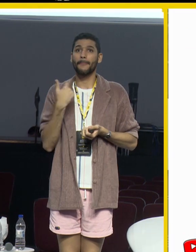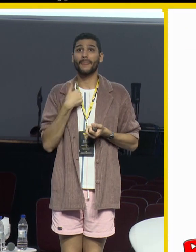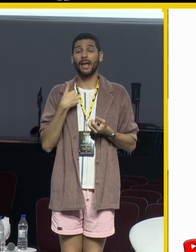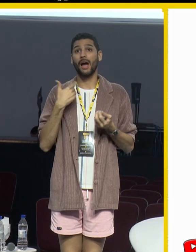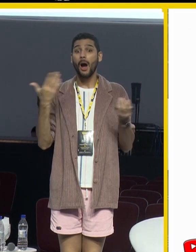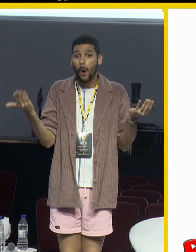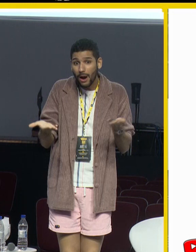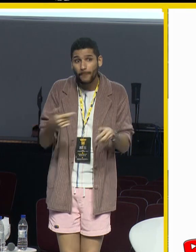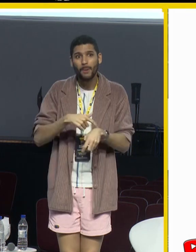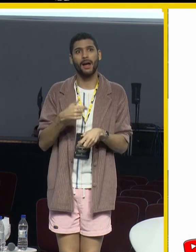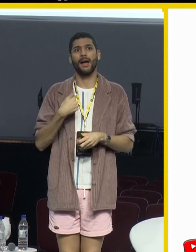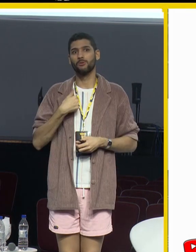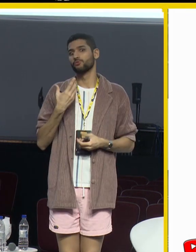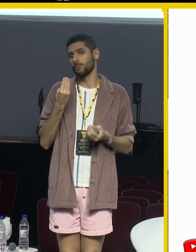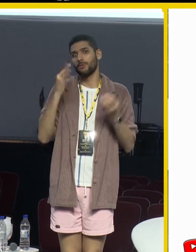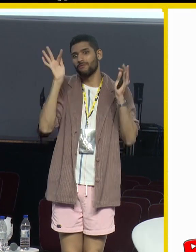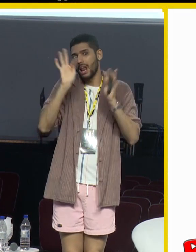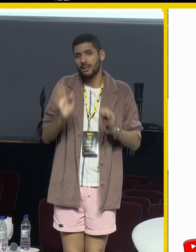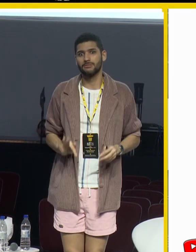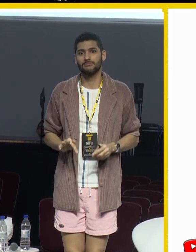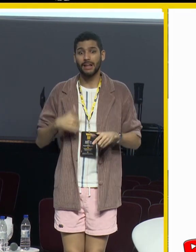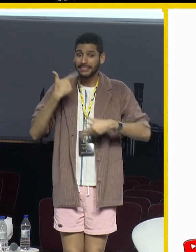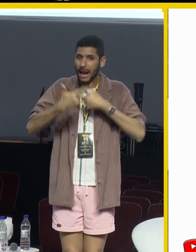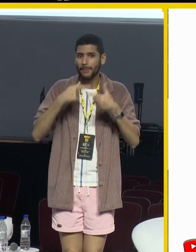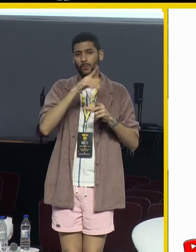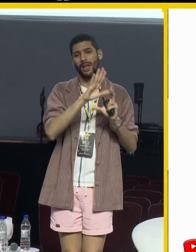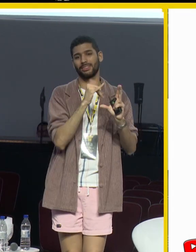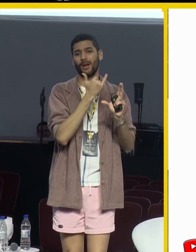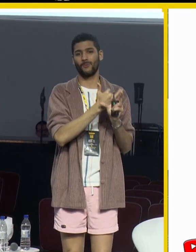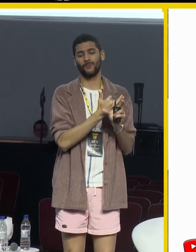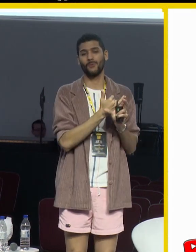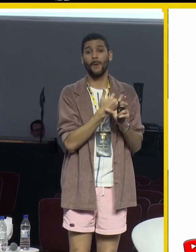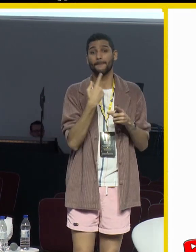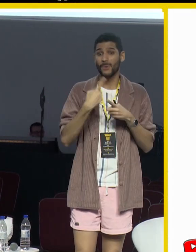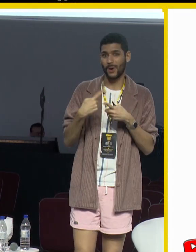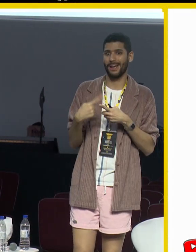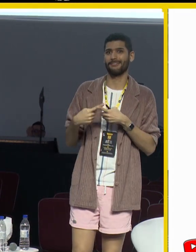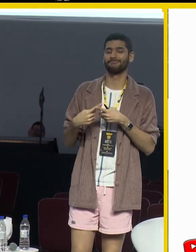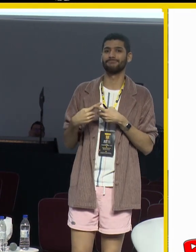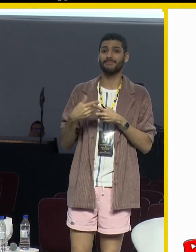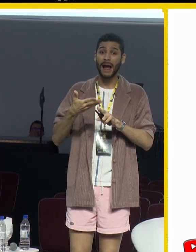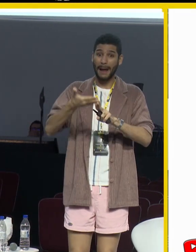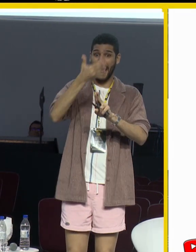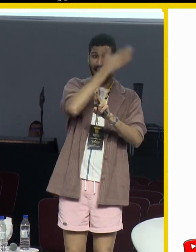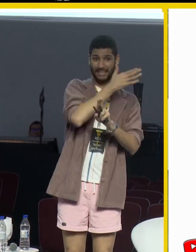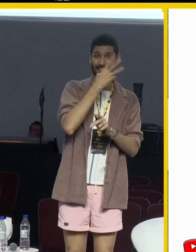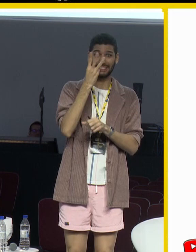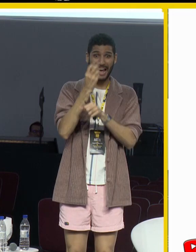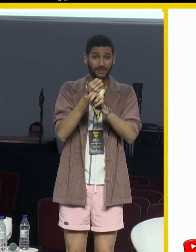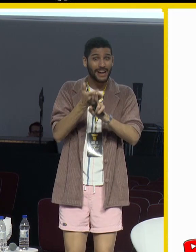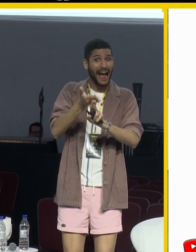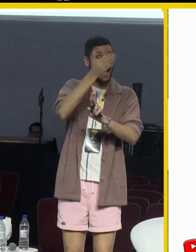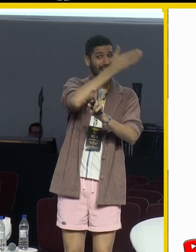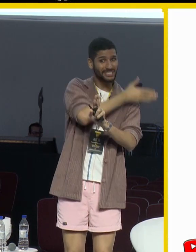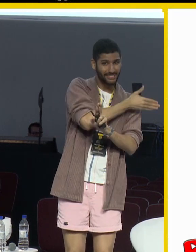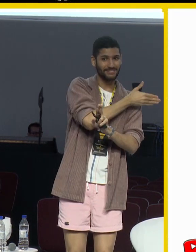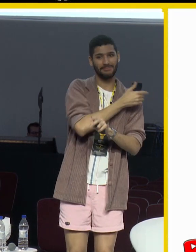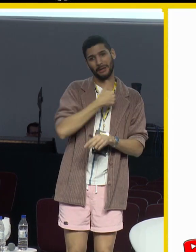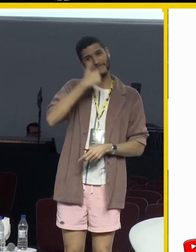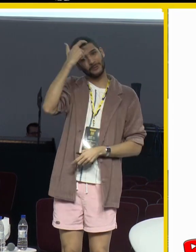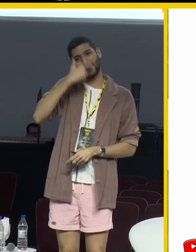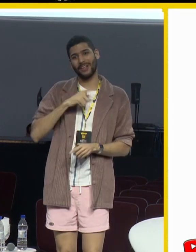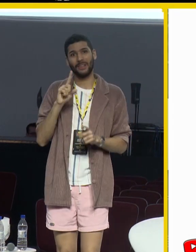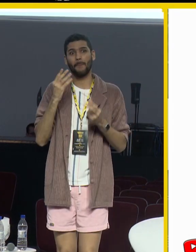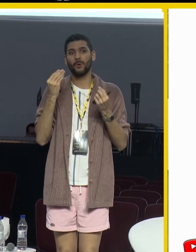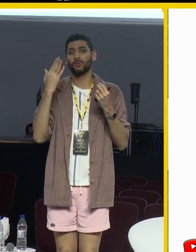fala e eu neste momento agora estou muito feliz com o meu canal com o meu trabalho porque há três